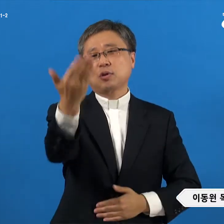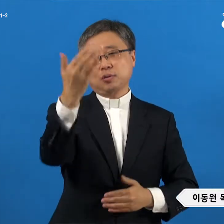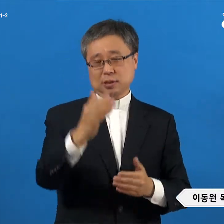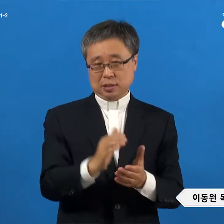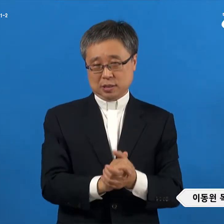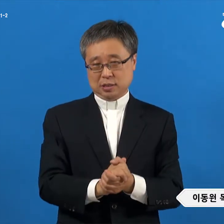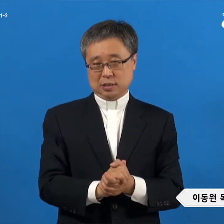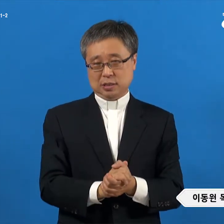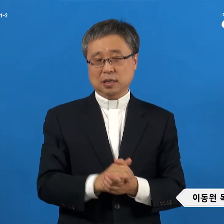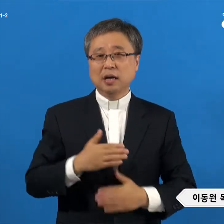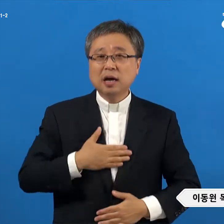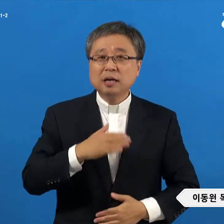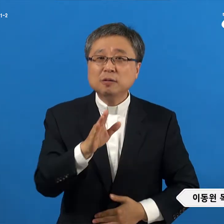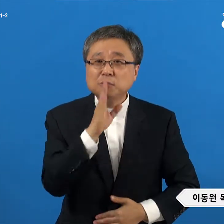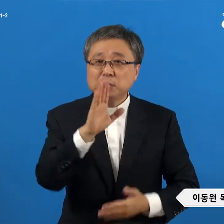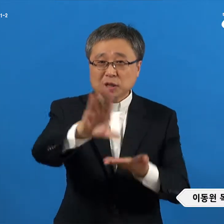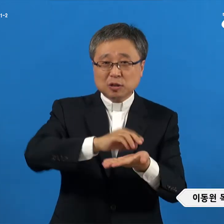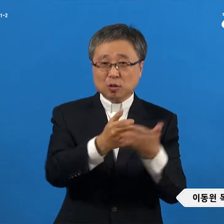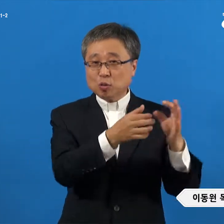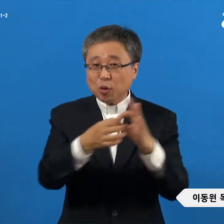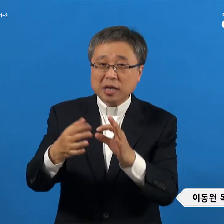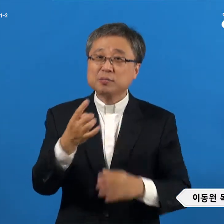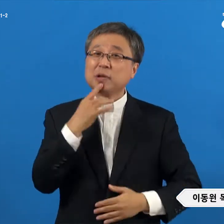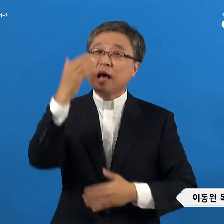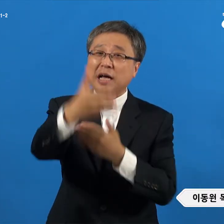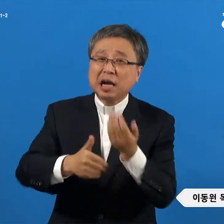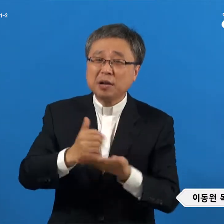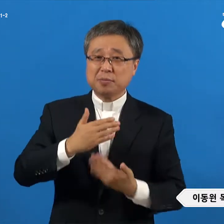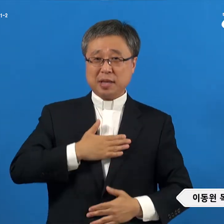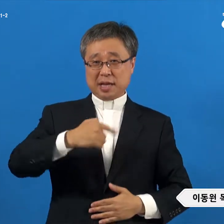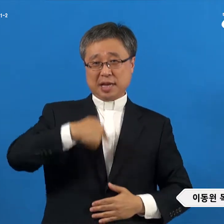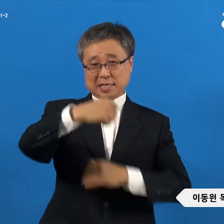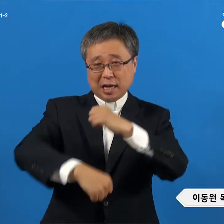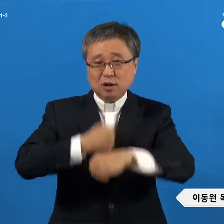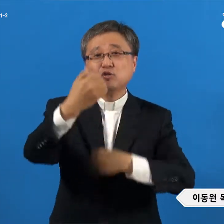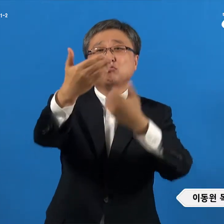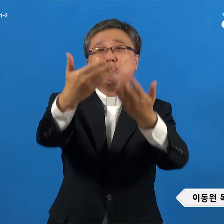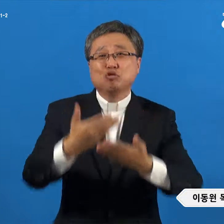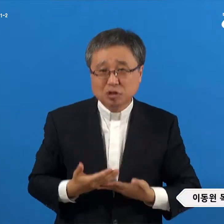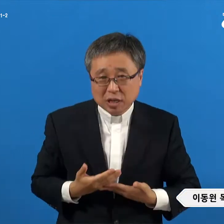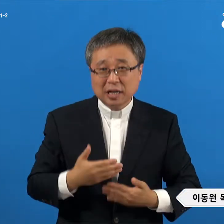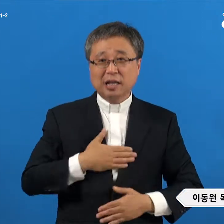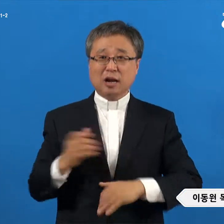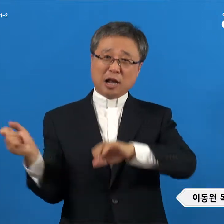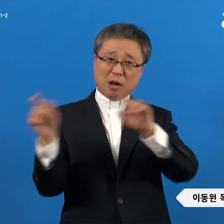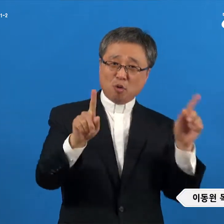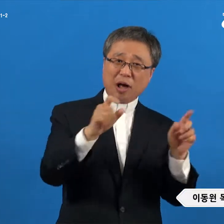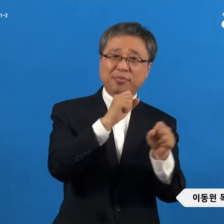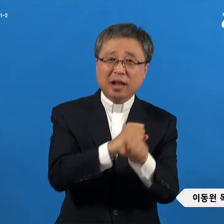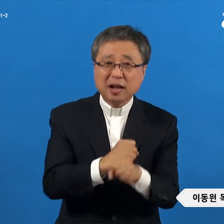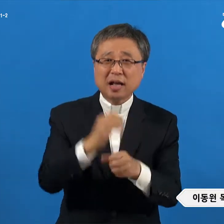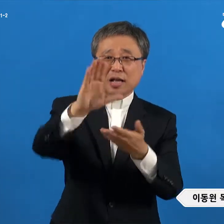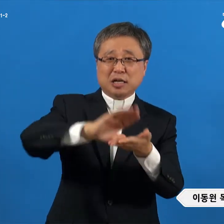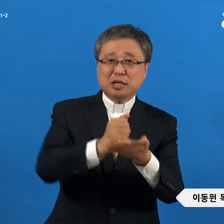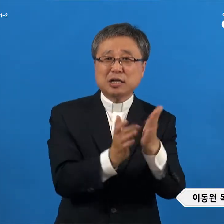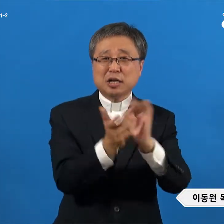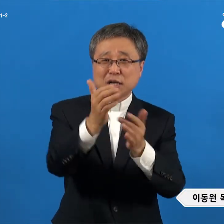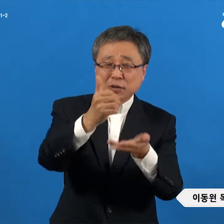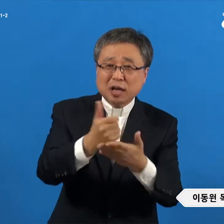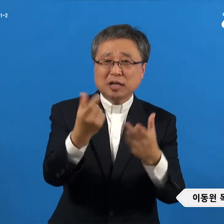하나님, 그리스도를 통해서만 하나님이 나에게 자유를 주신다는 것, 나를 회복한다는 것, 그리스도 예수께서 그래서 십자가에